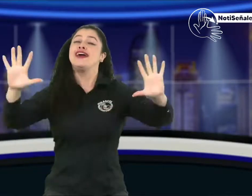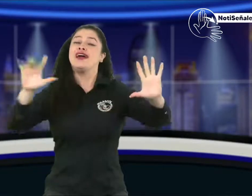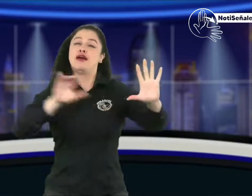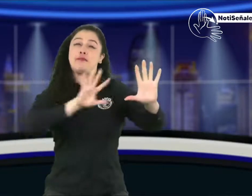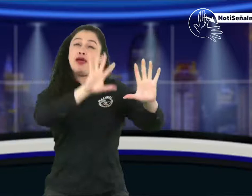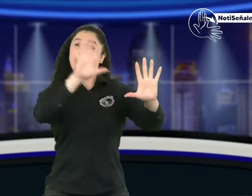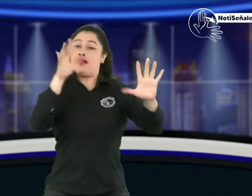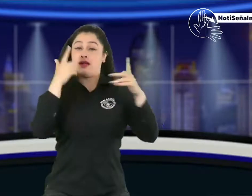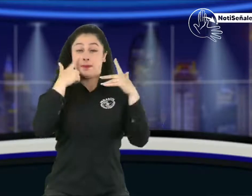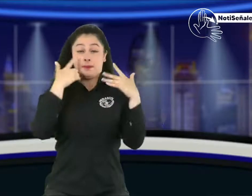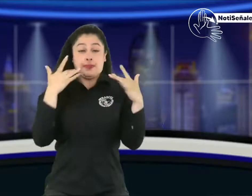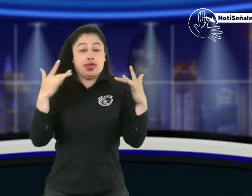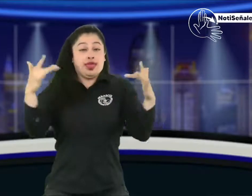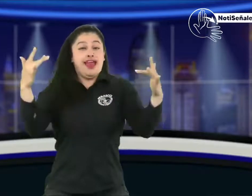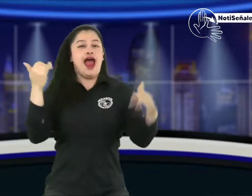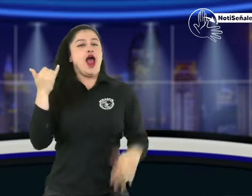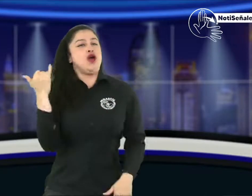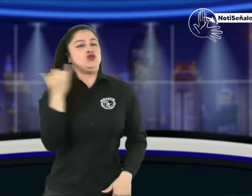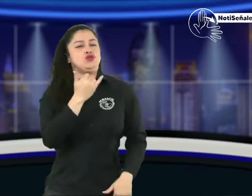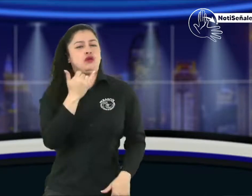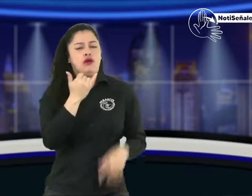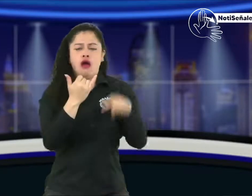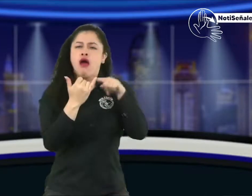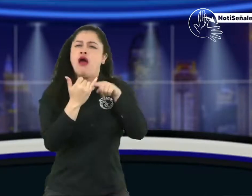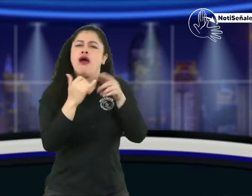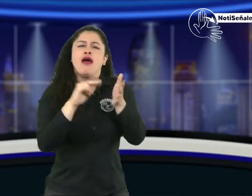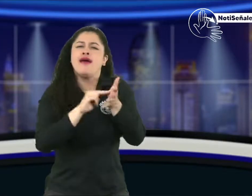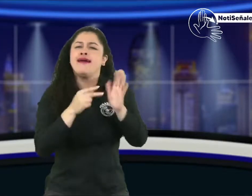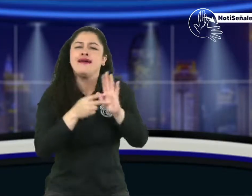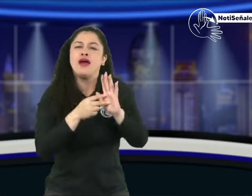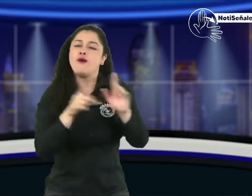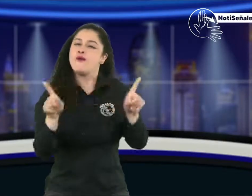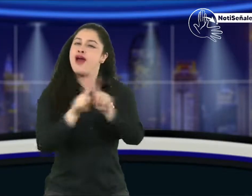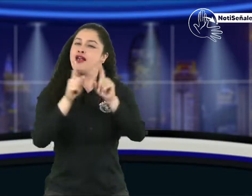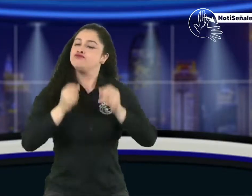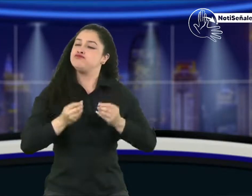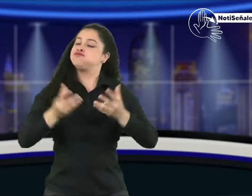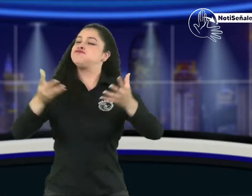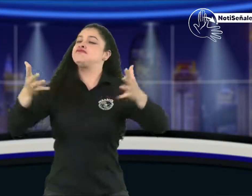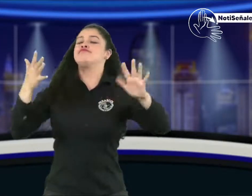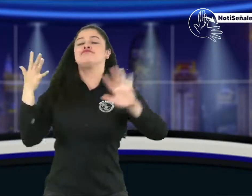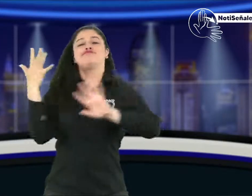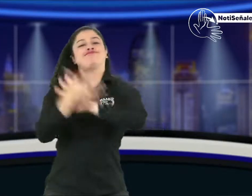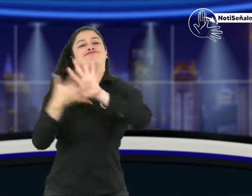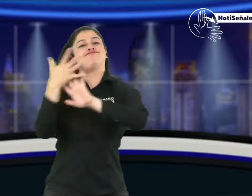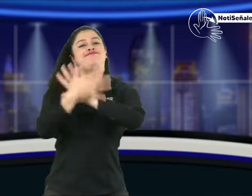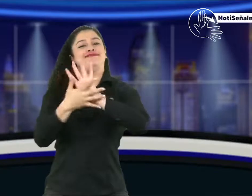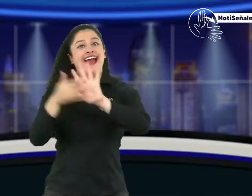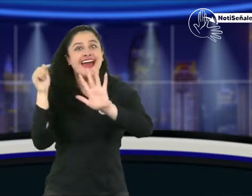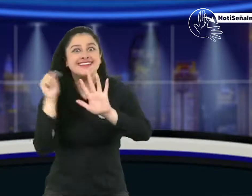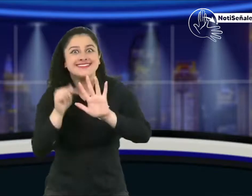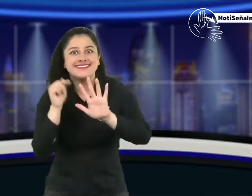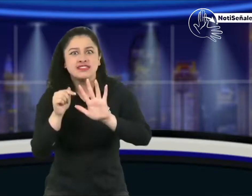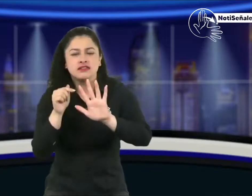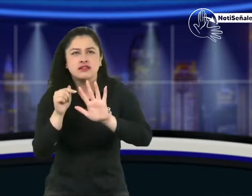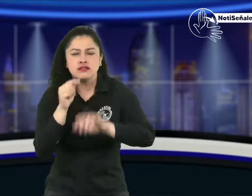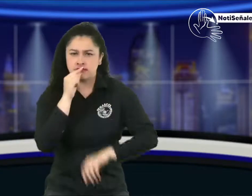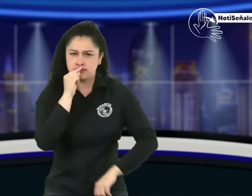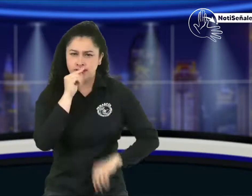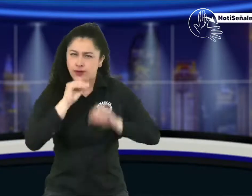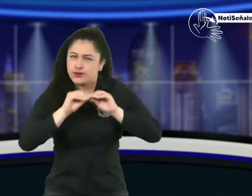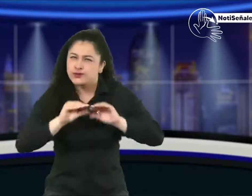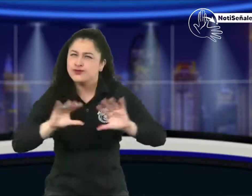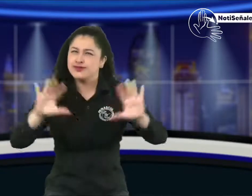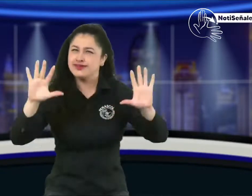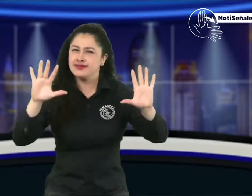frase es iluminar los espacios con una luz azul que simboliza la